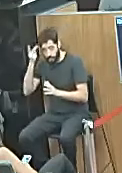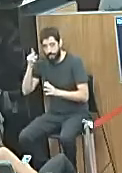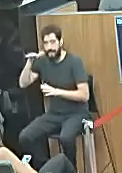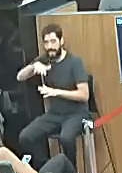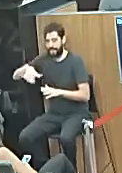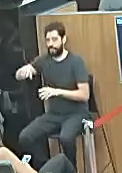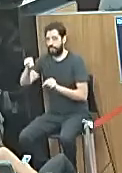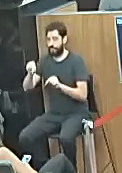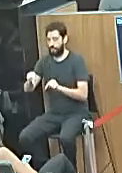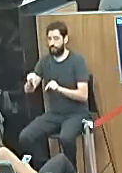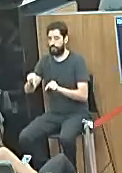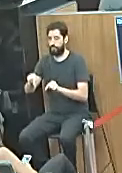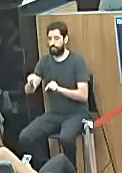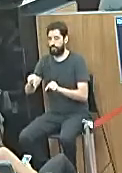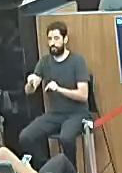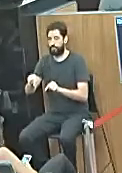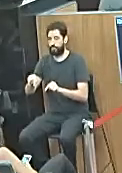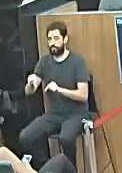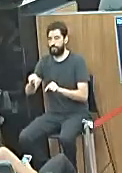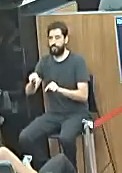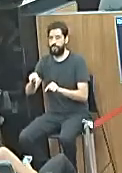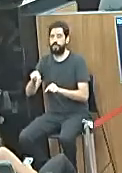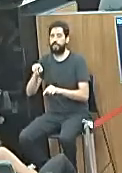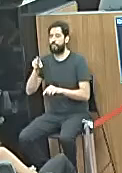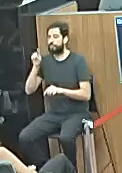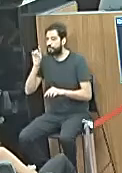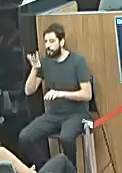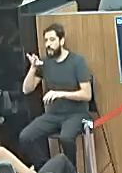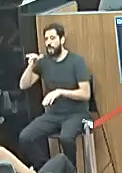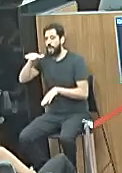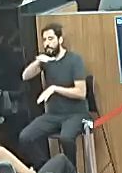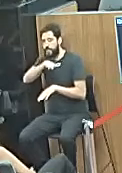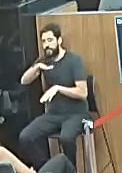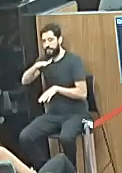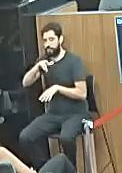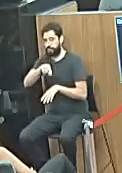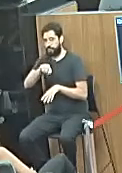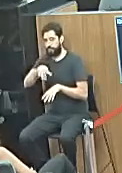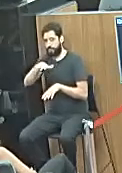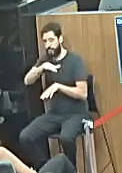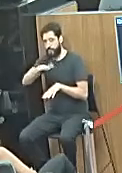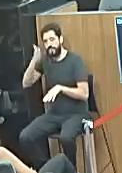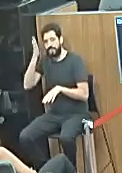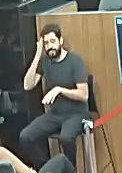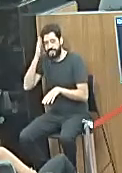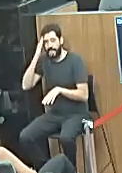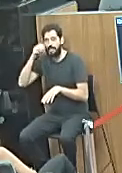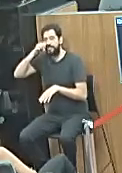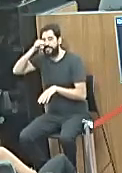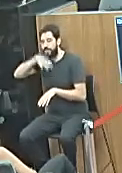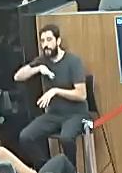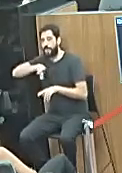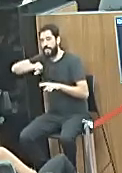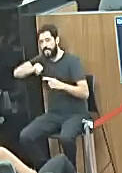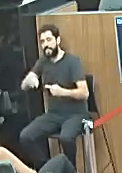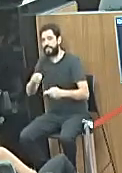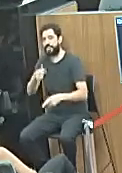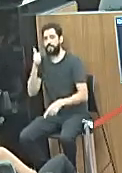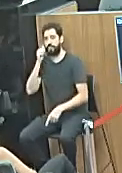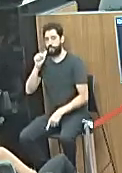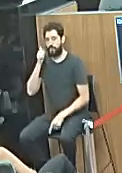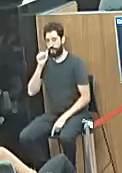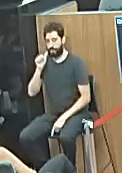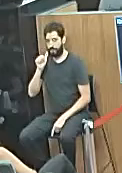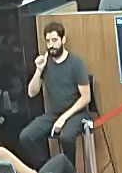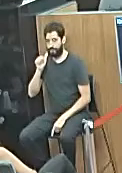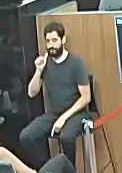mais sabe a dor do que a violência contra as mulheres do que uma mulher não tem como eu